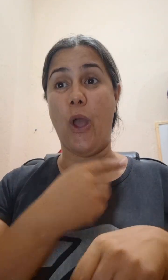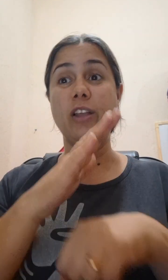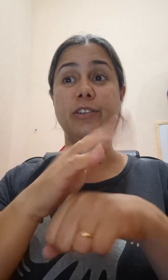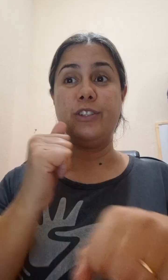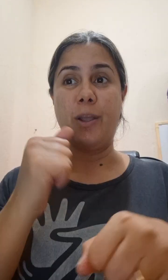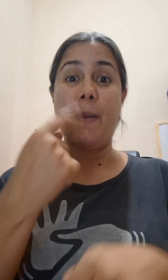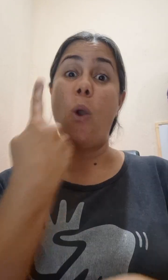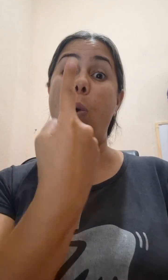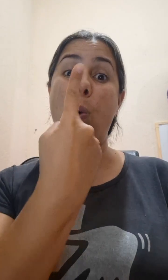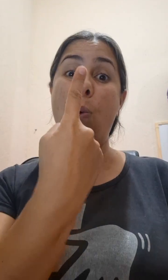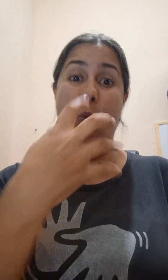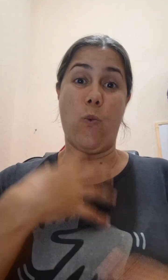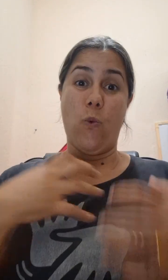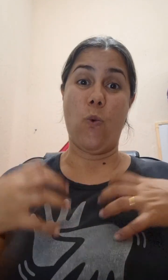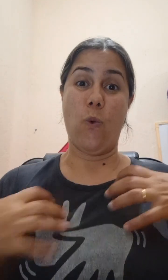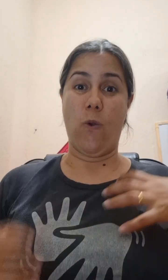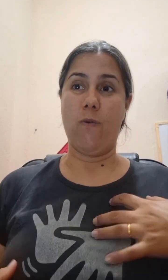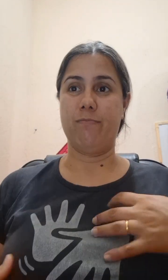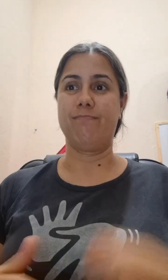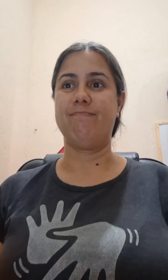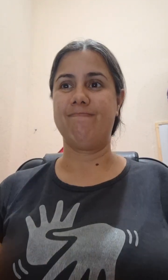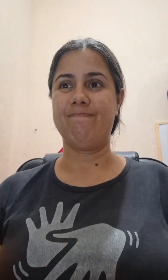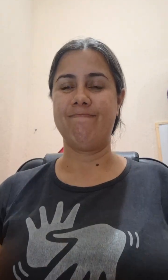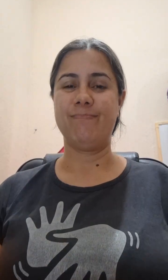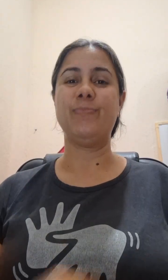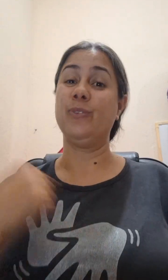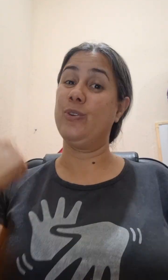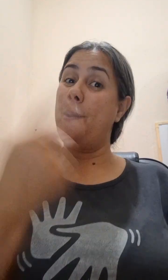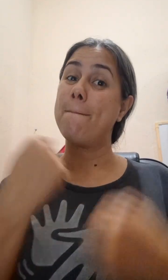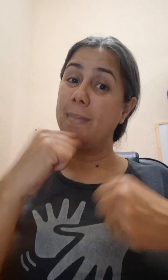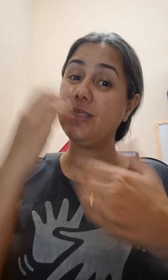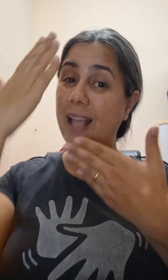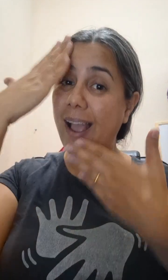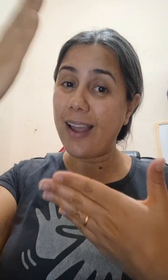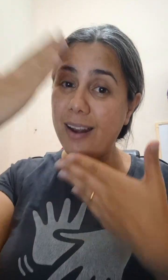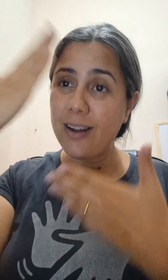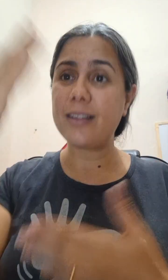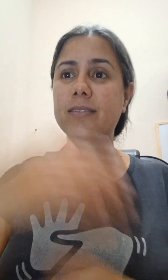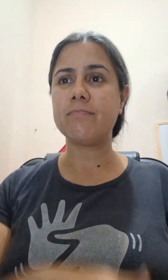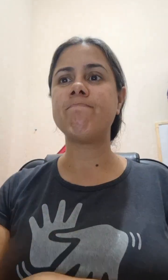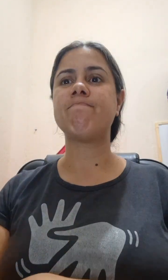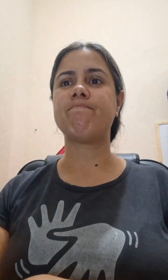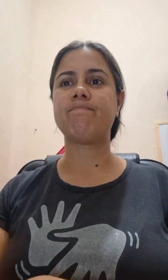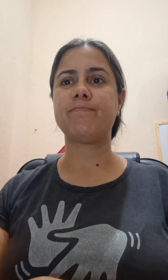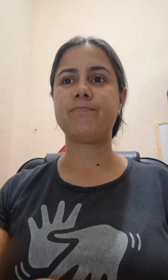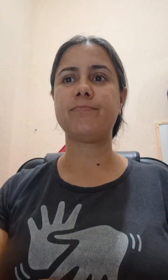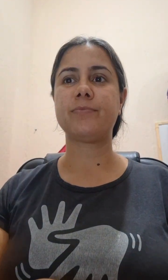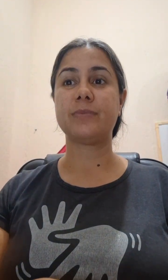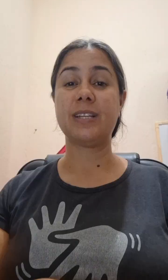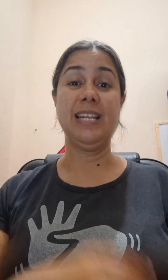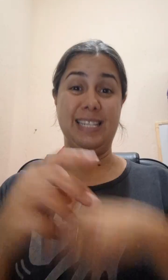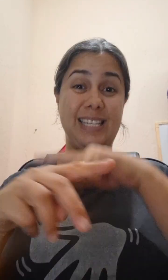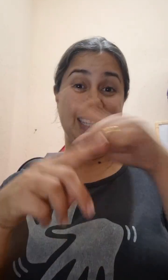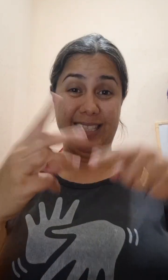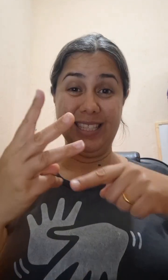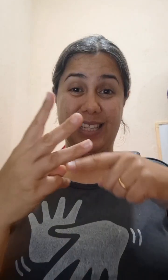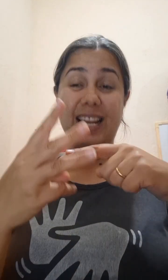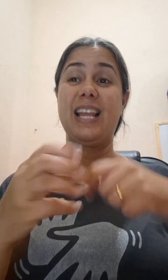fomos chamados para ser um só corpo e também precisamos ser agradecidos. Essas 3